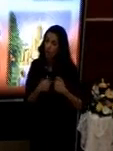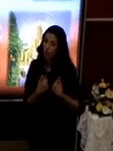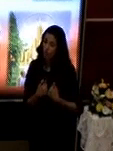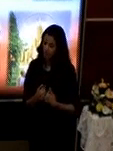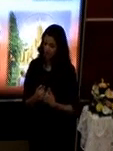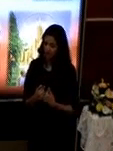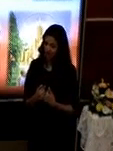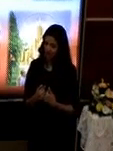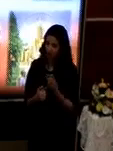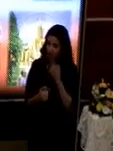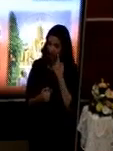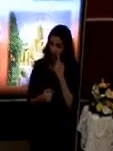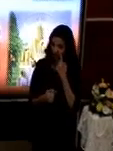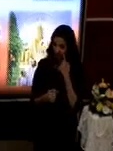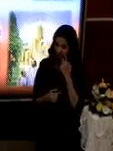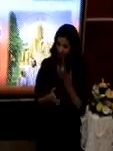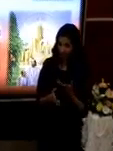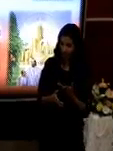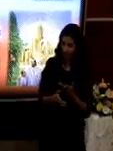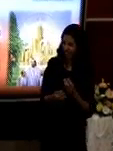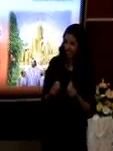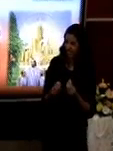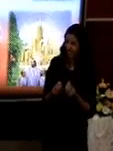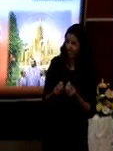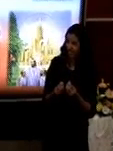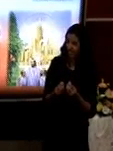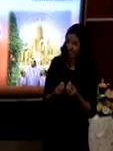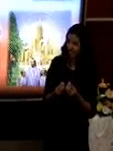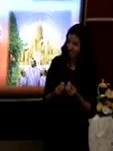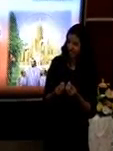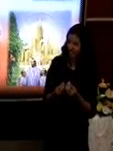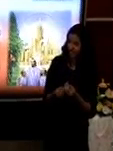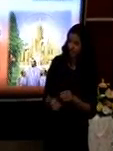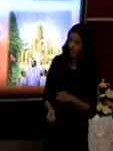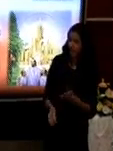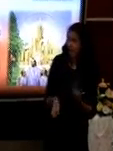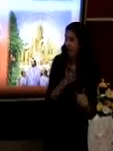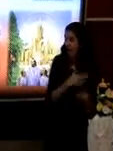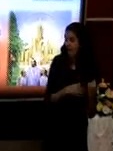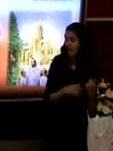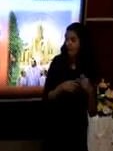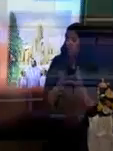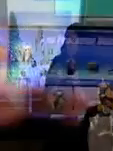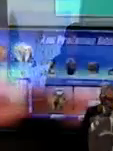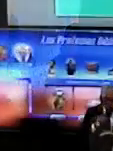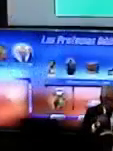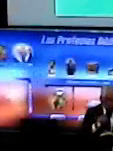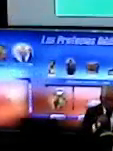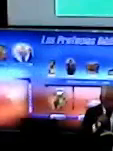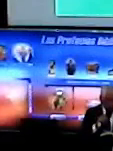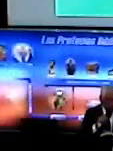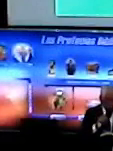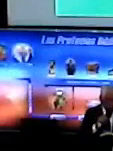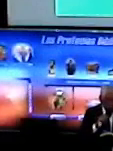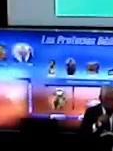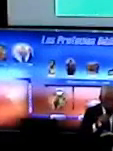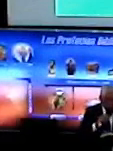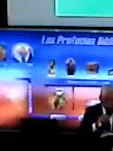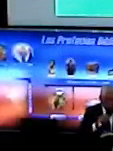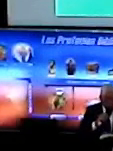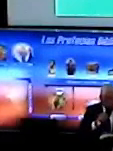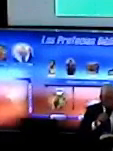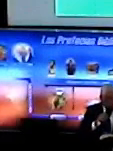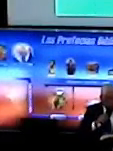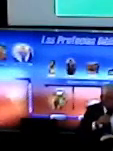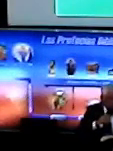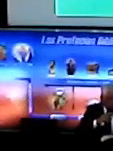dice. Y la Biblia, cuando habla de corazón, la cultura antigua estaba refiriéndose a la mente. Ellos